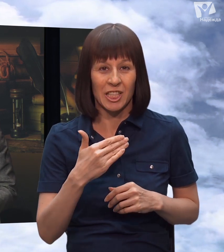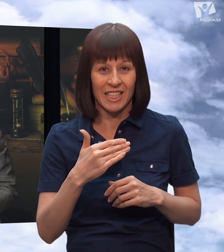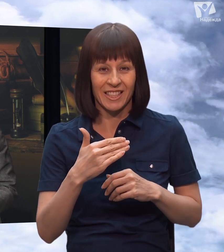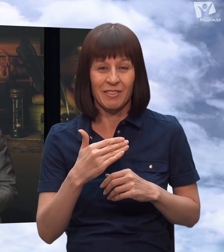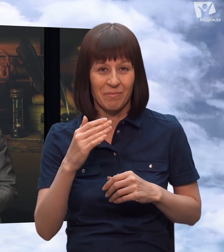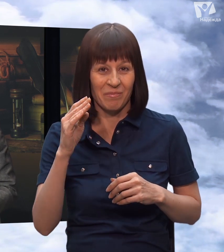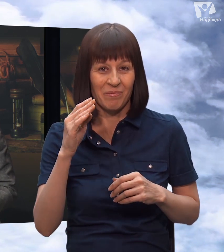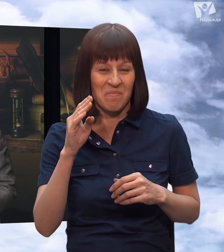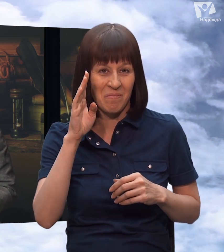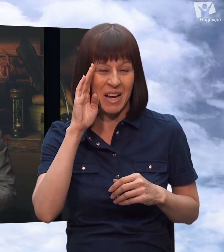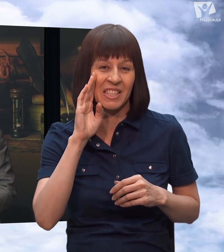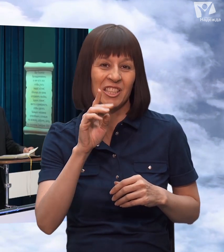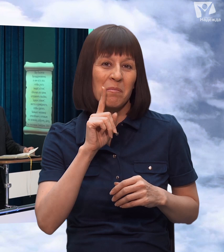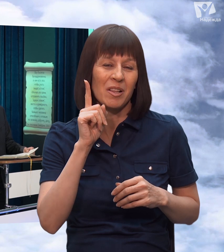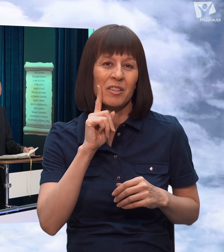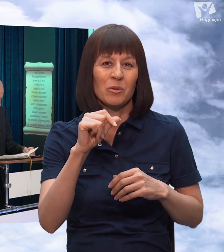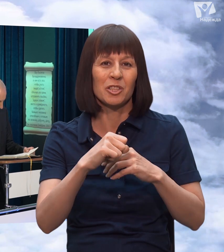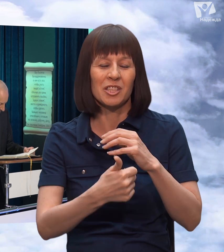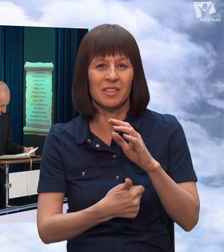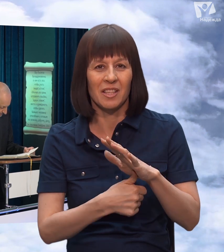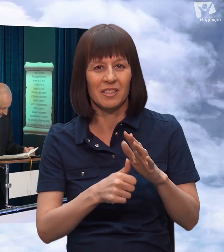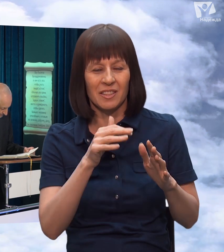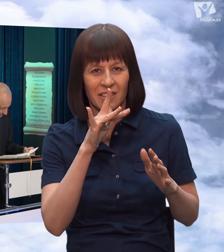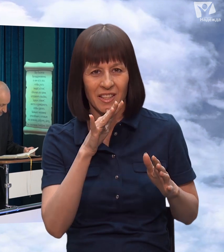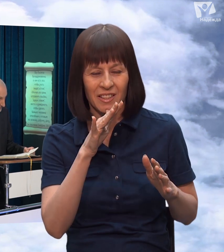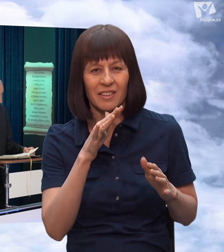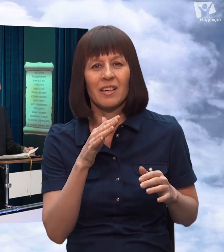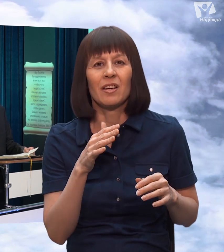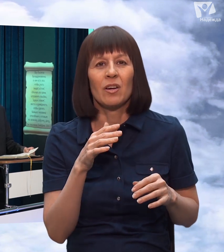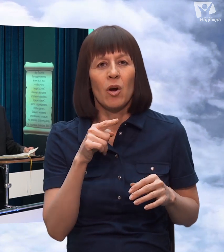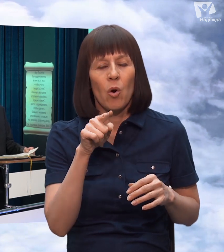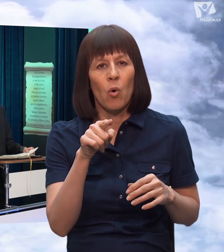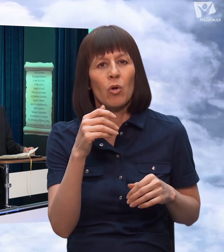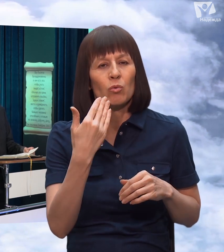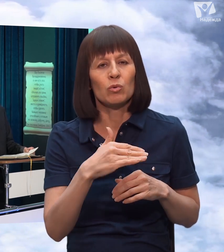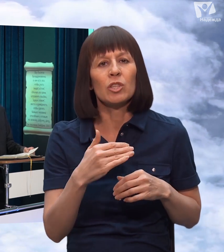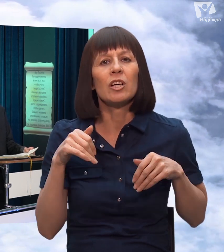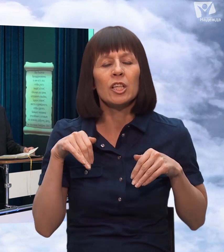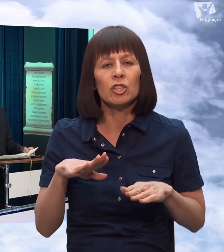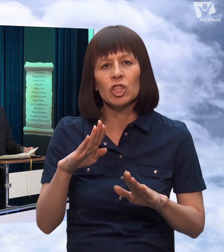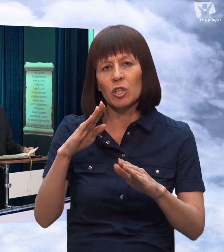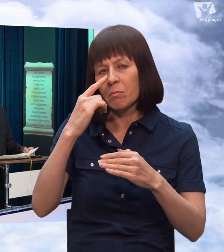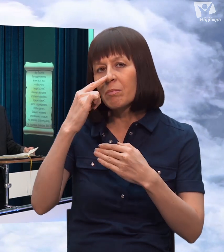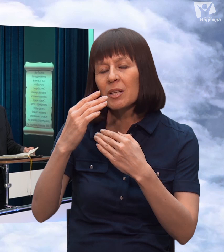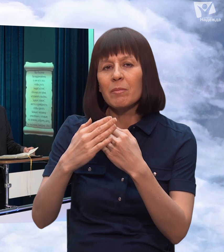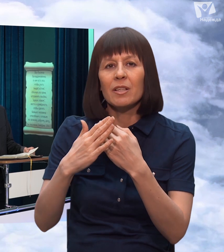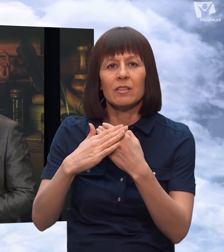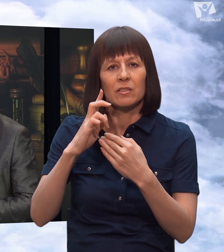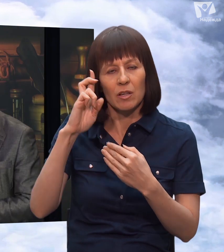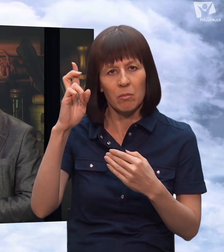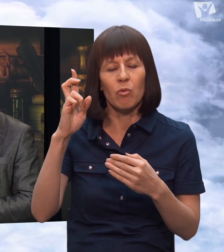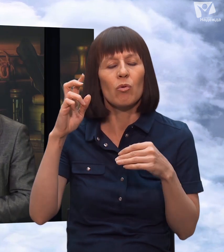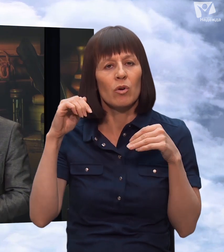16 исполнил он уже не был ребенком уже был